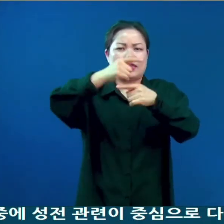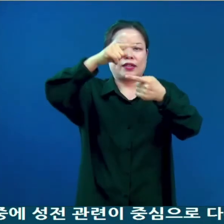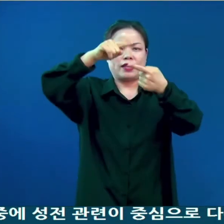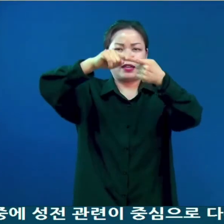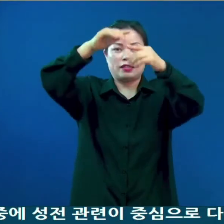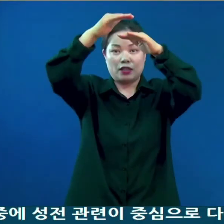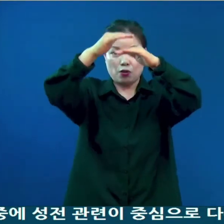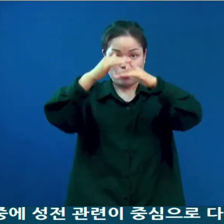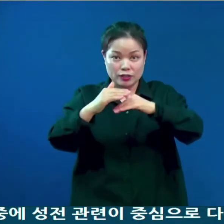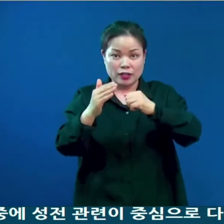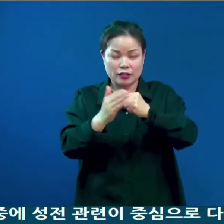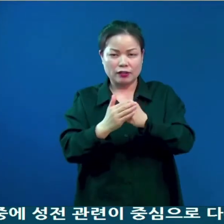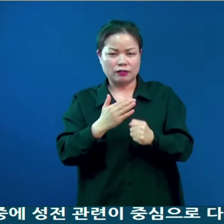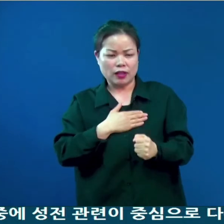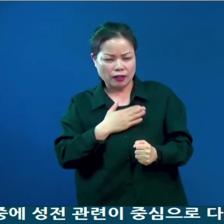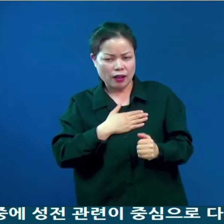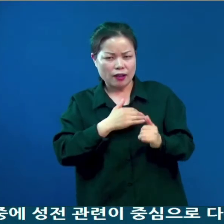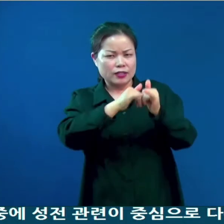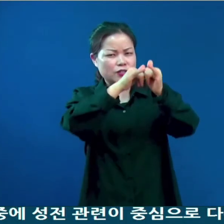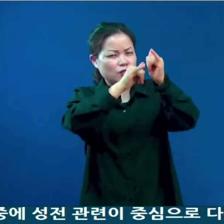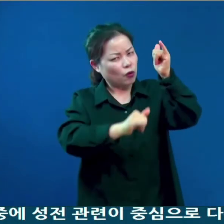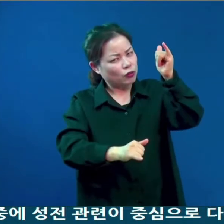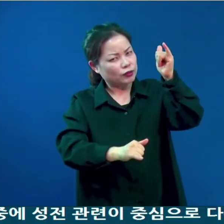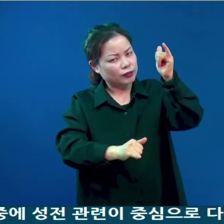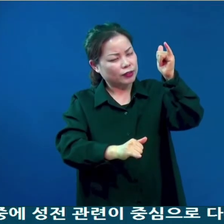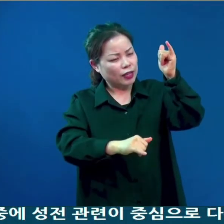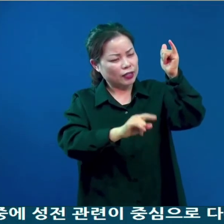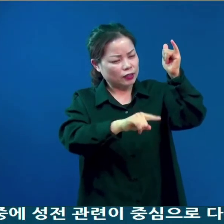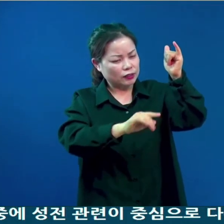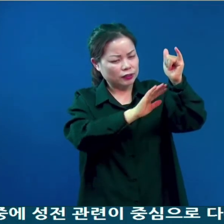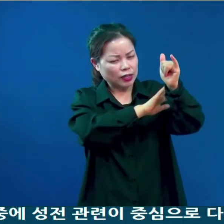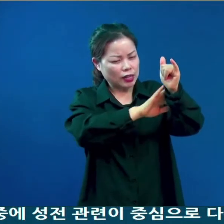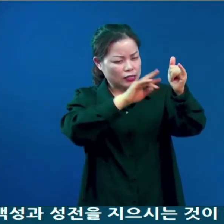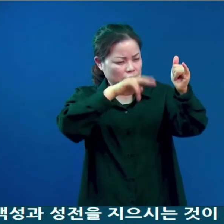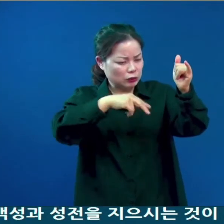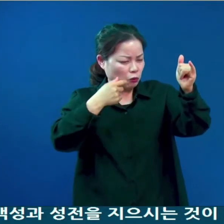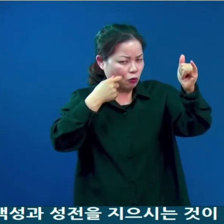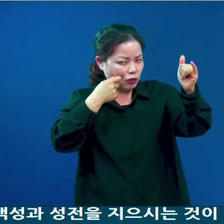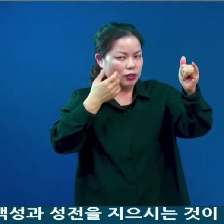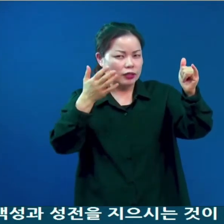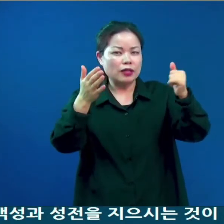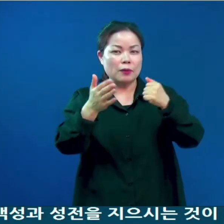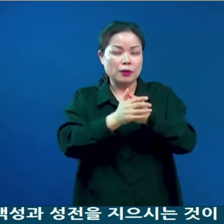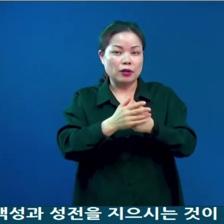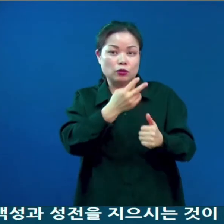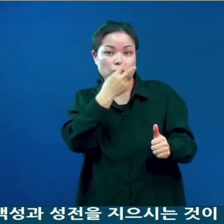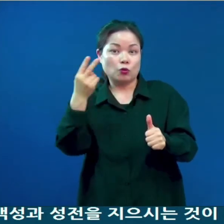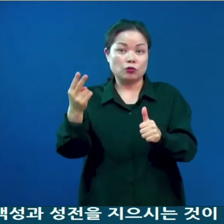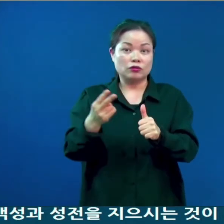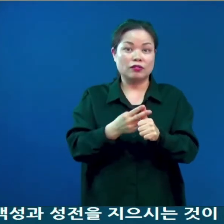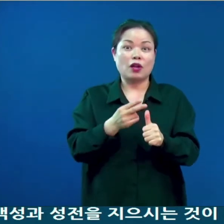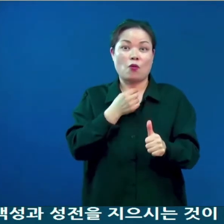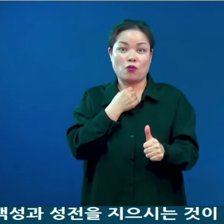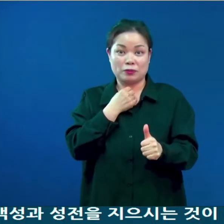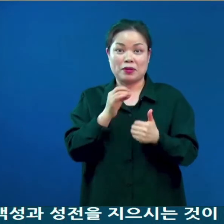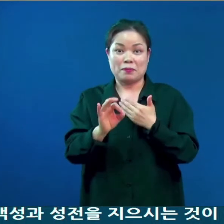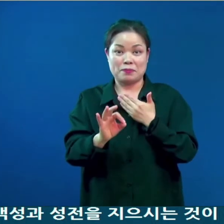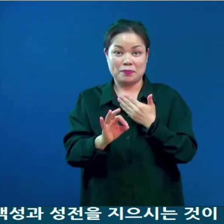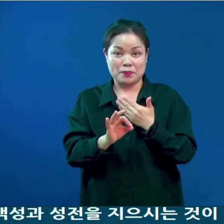있기 때문에 만약 내가 역대기를 그동안 잘 보지 않았었는데 한번 도전해보고 싶다 하시는